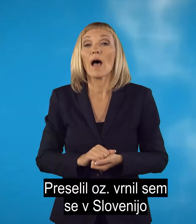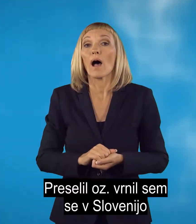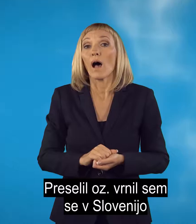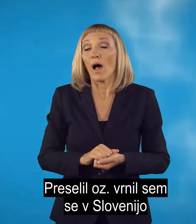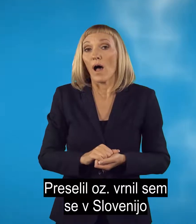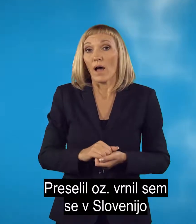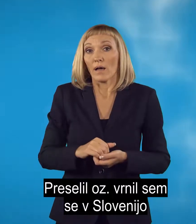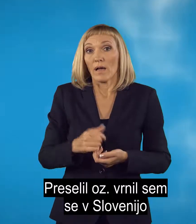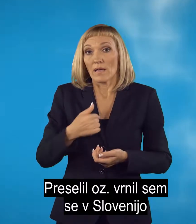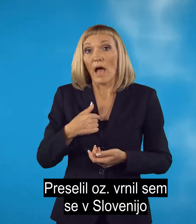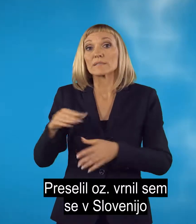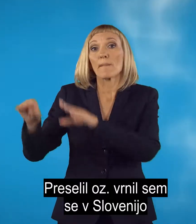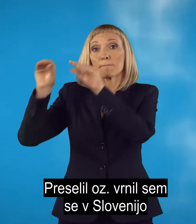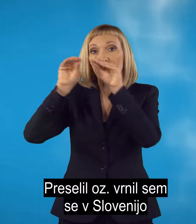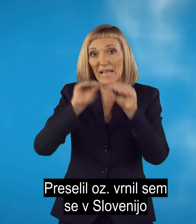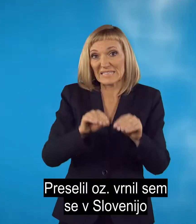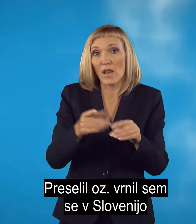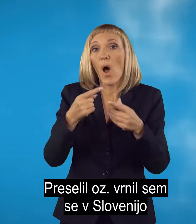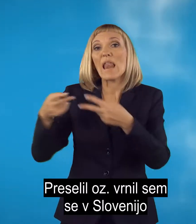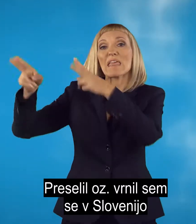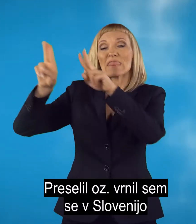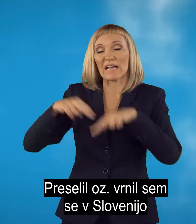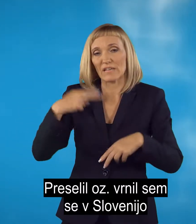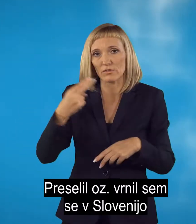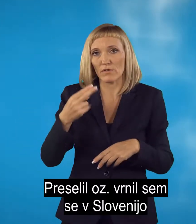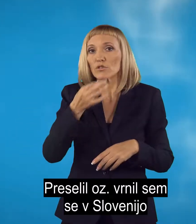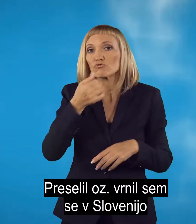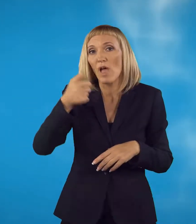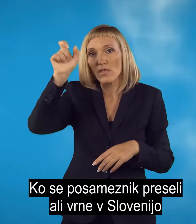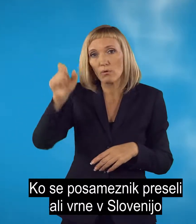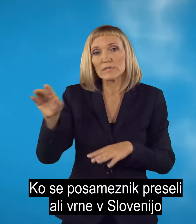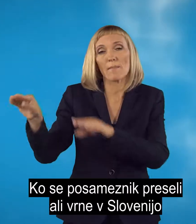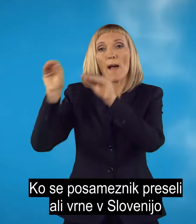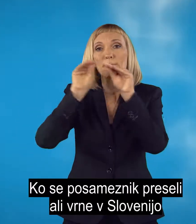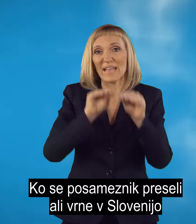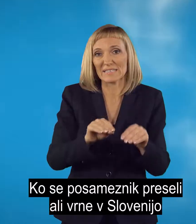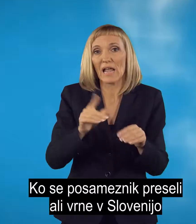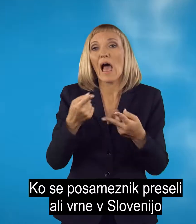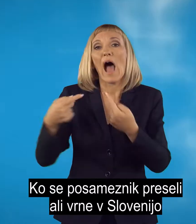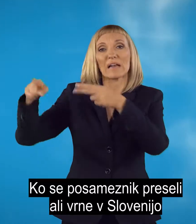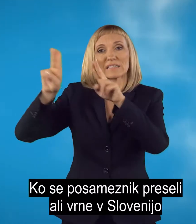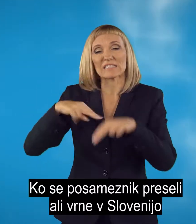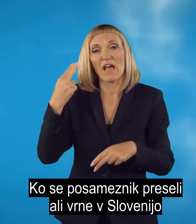Preselil oziroma vrnil sem se v Slovenijo. Ko se posameznik preseli ali vrne v